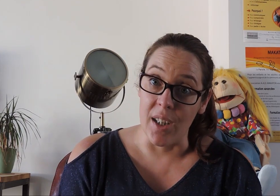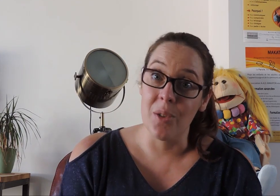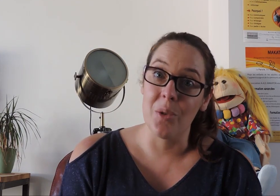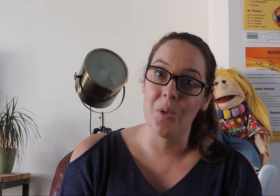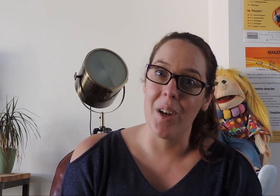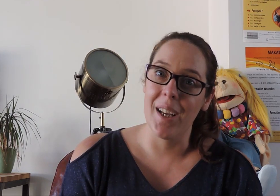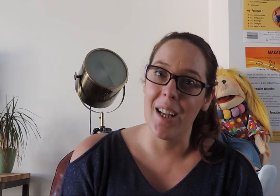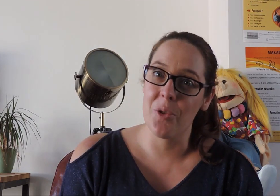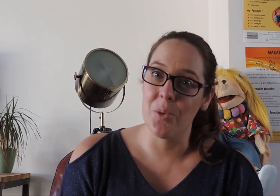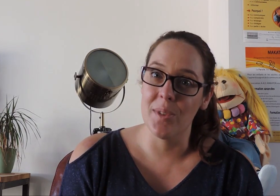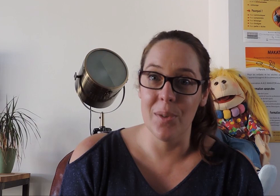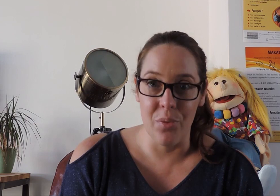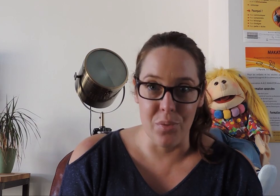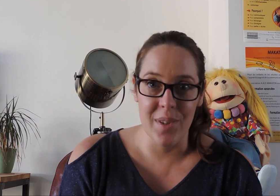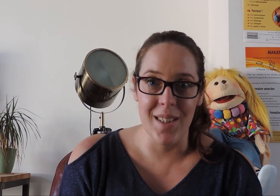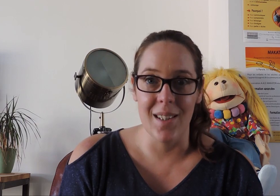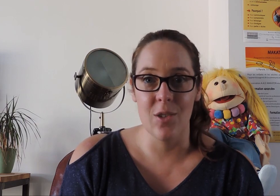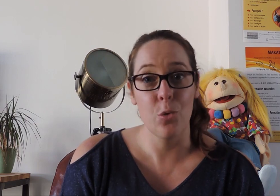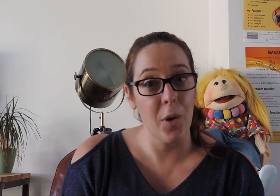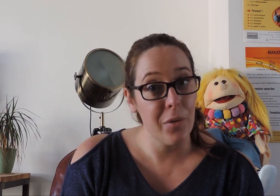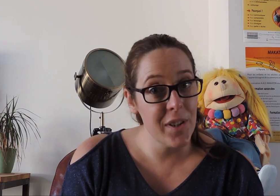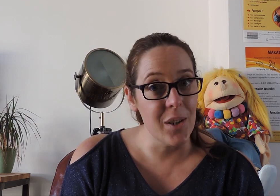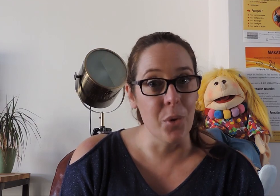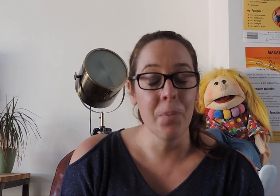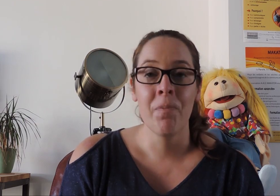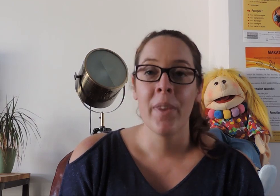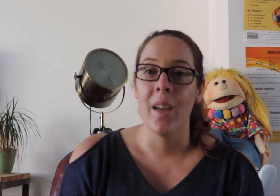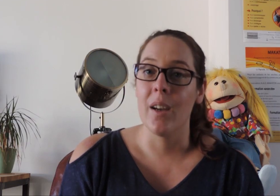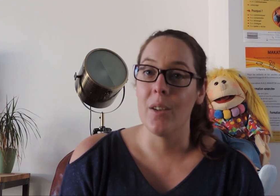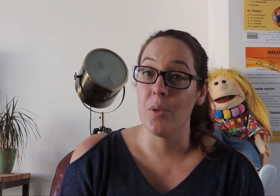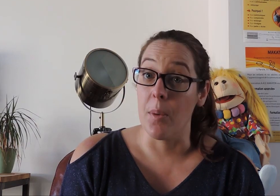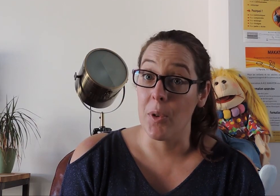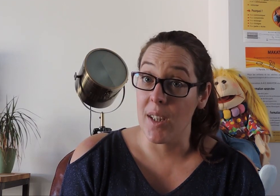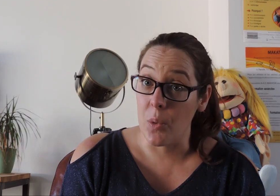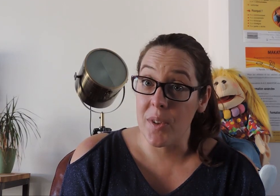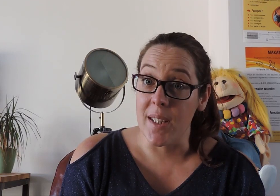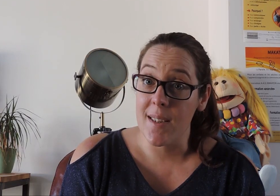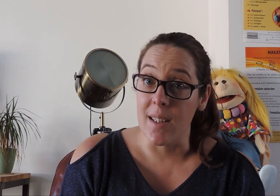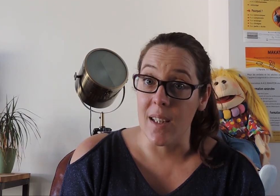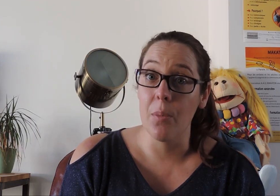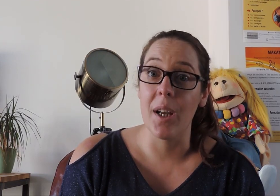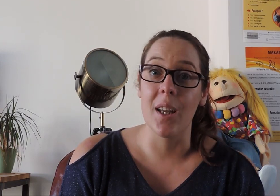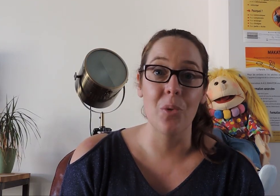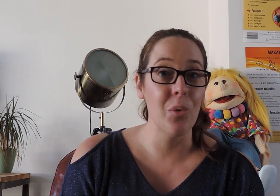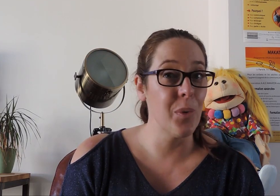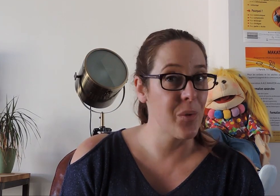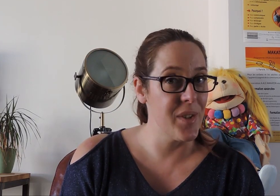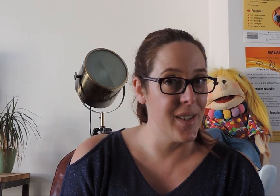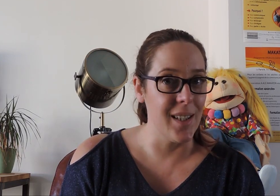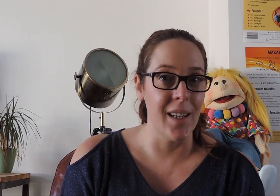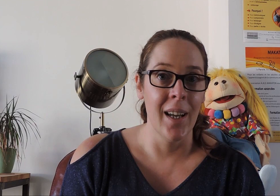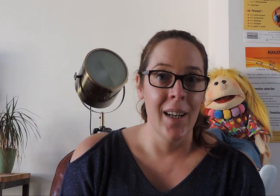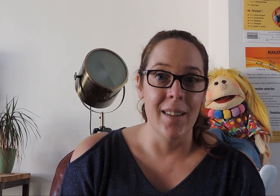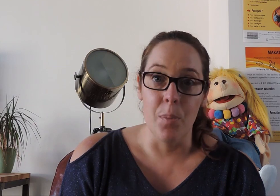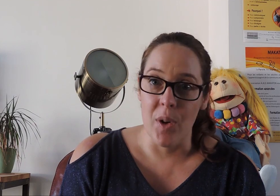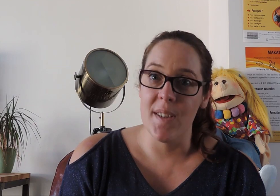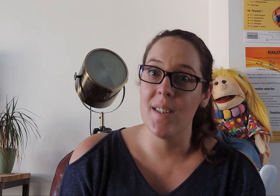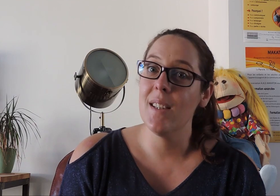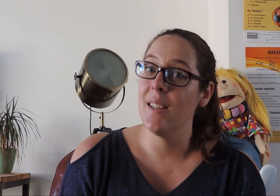chaîne sur laquelle je diffuse des supports vidéo euh euh notamment des cantines signées en Makaton mais aussi des des poésies